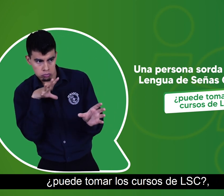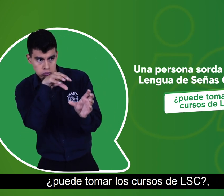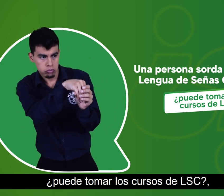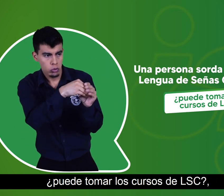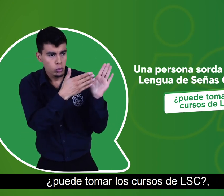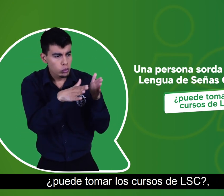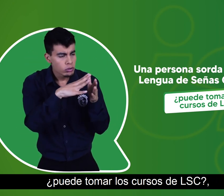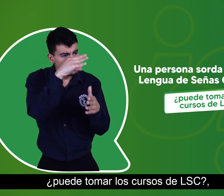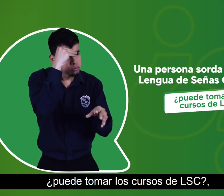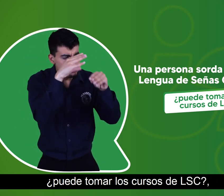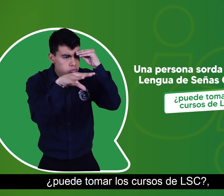LSC?